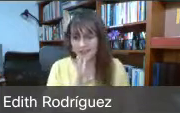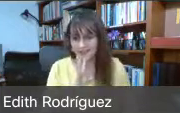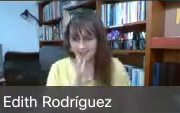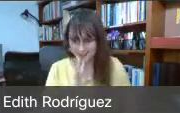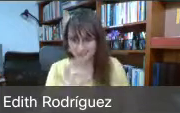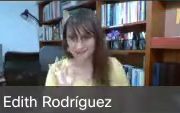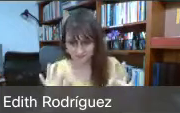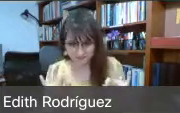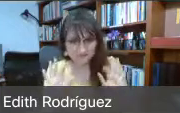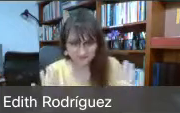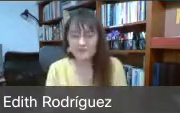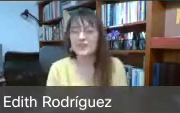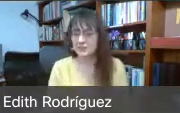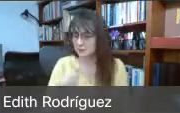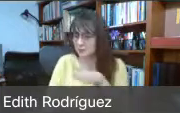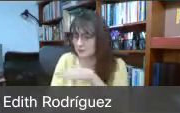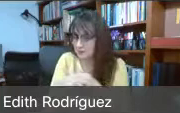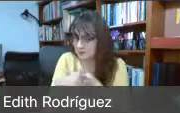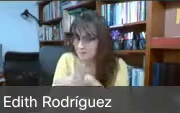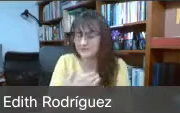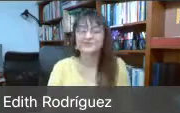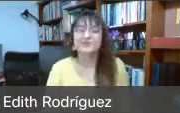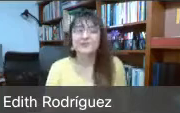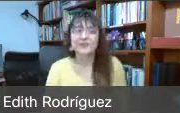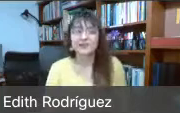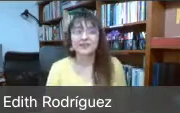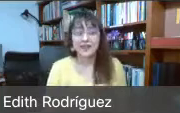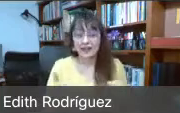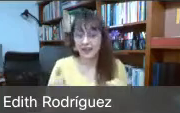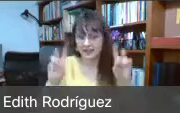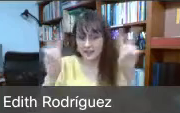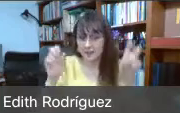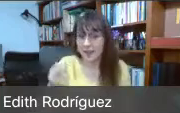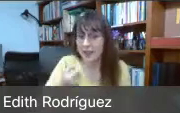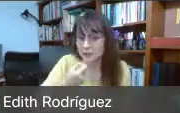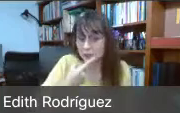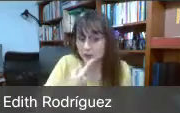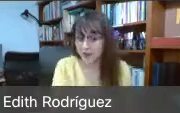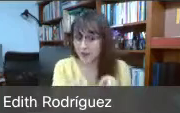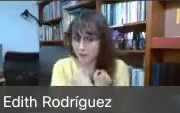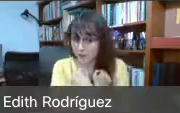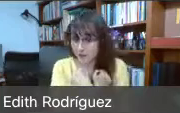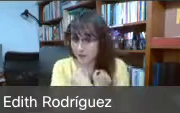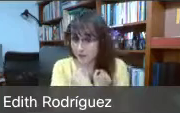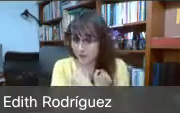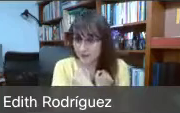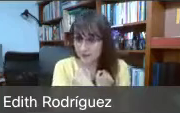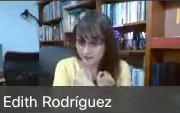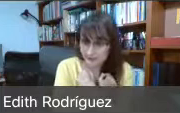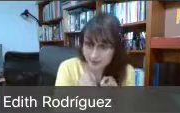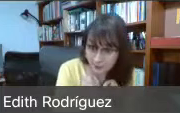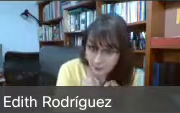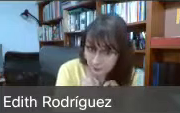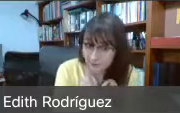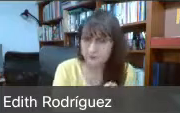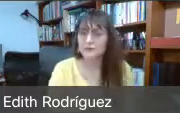Listo. Hacemos cambio de servicio de interpretación a voz. Y continúo con lo que tenía diciendo. Entonces, las